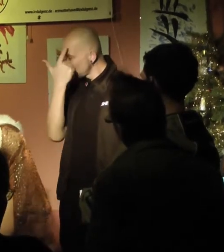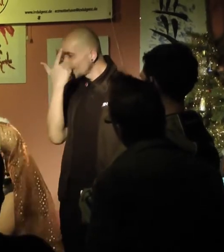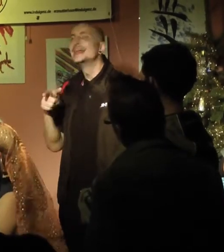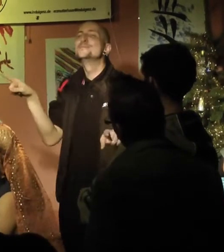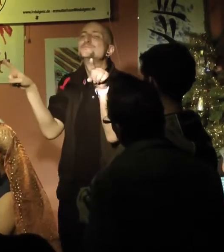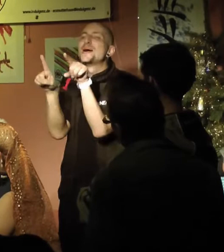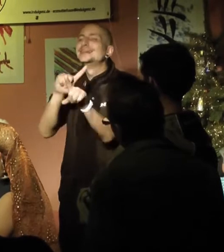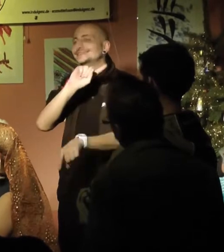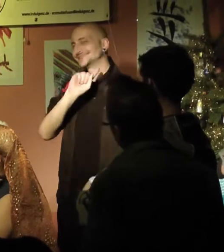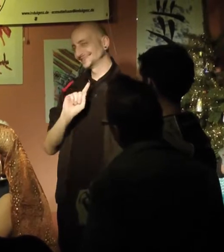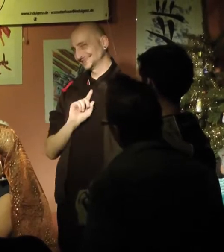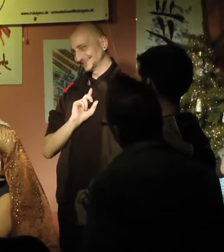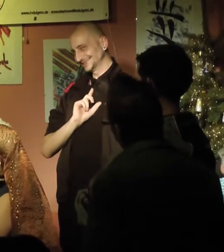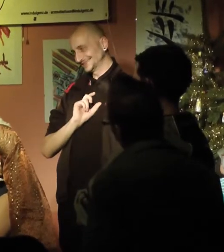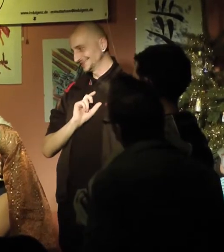Es passt.